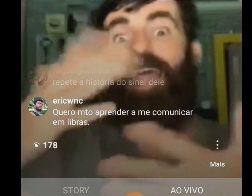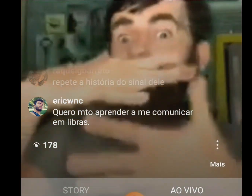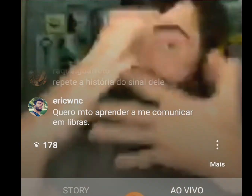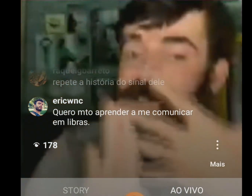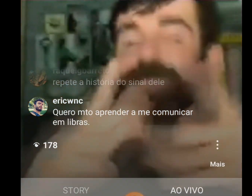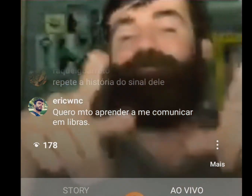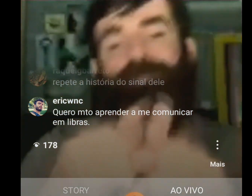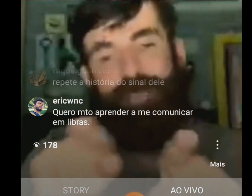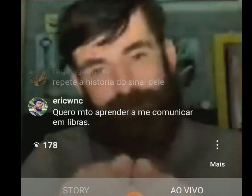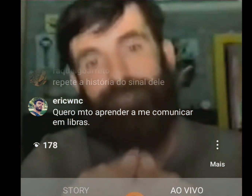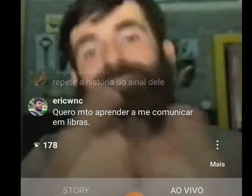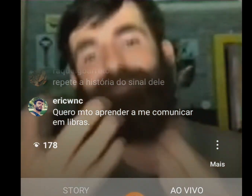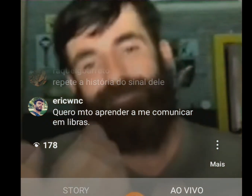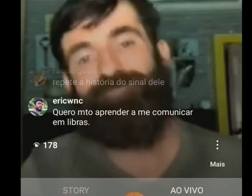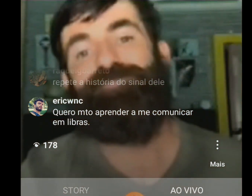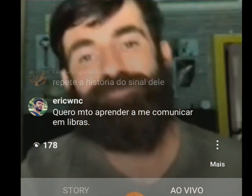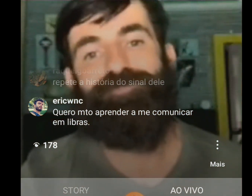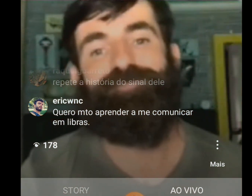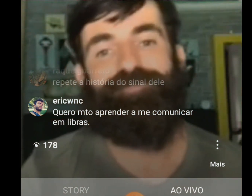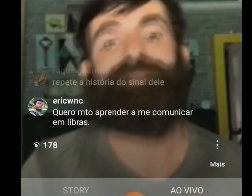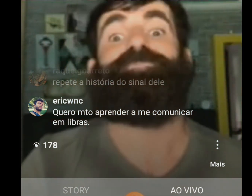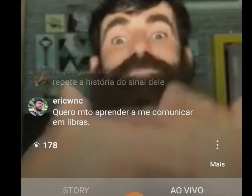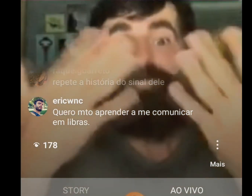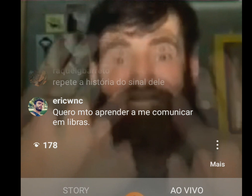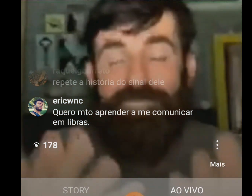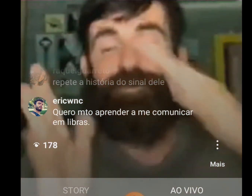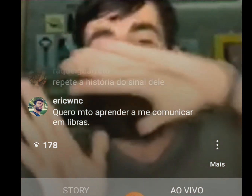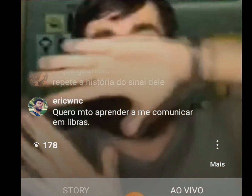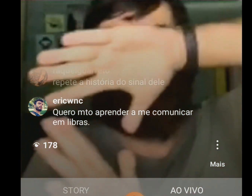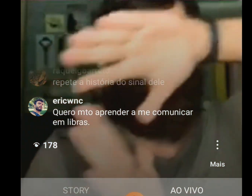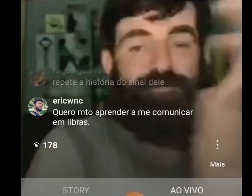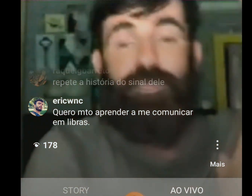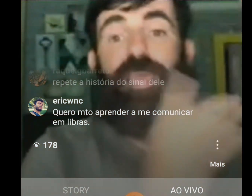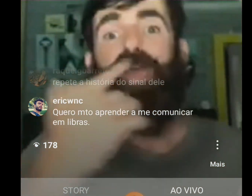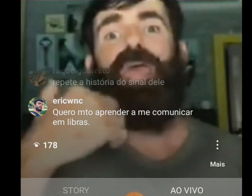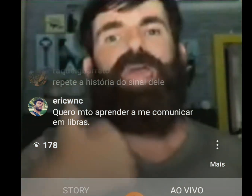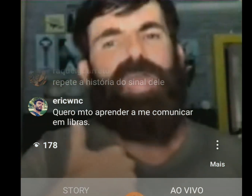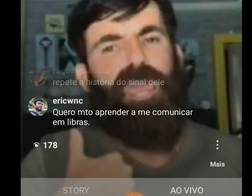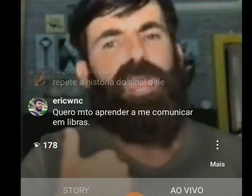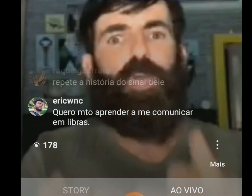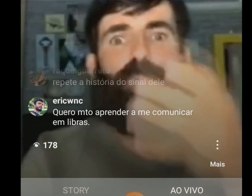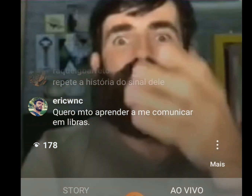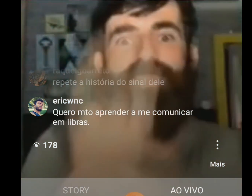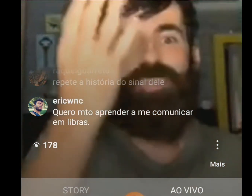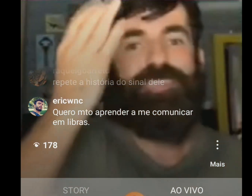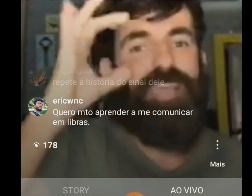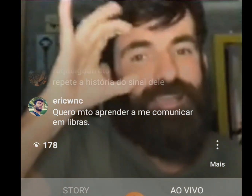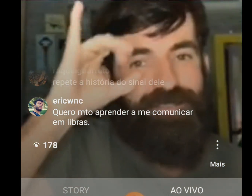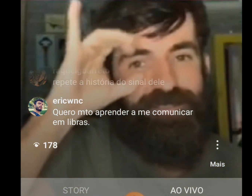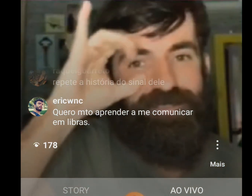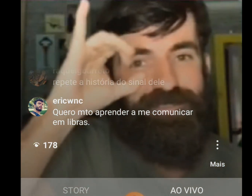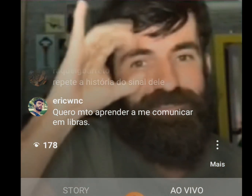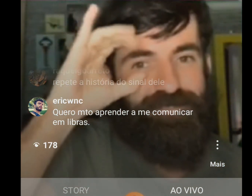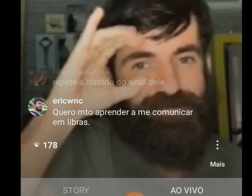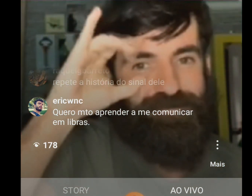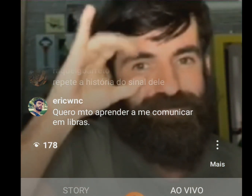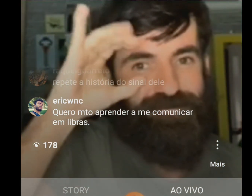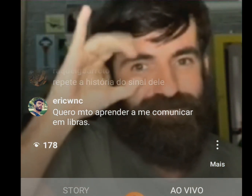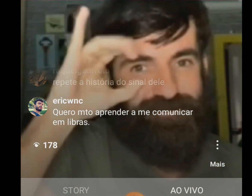português, história, ciências e também Libras. Então, mas mudando de assunto, já